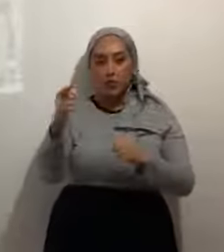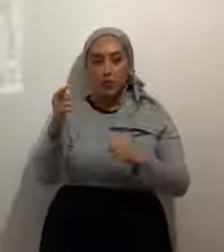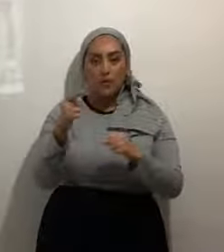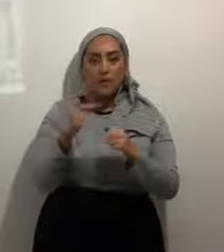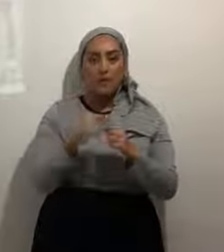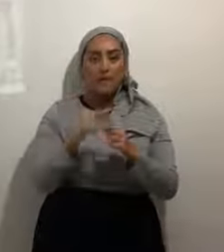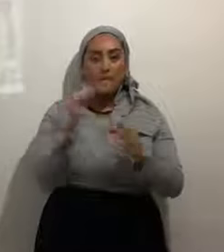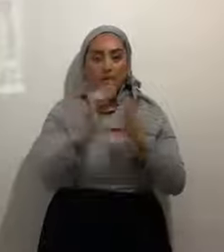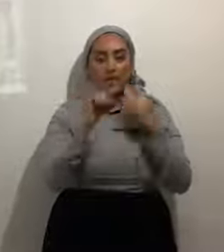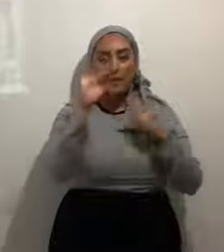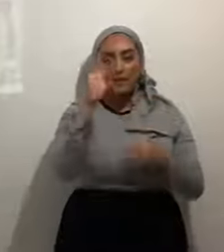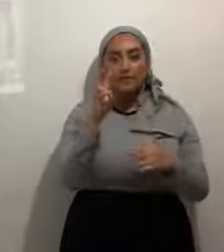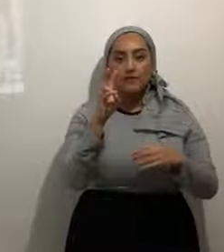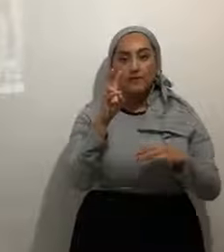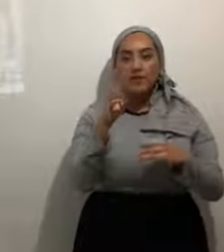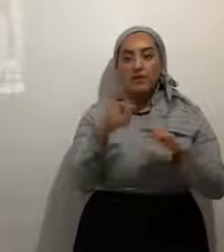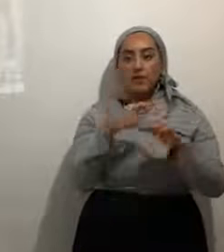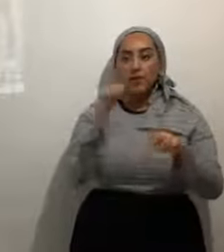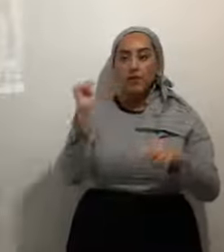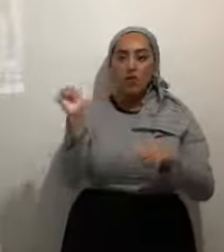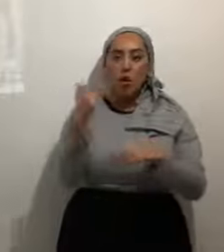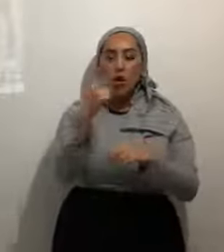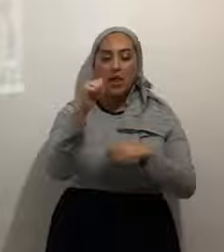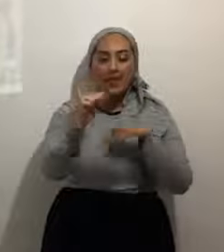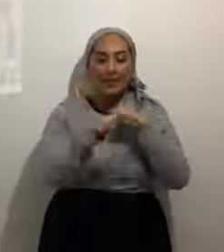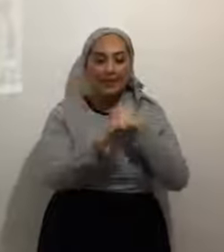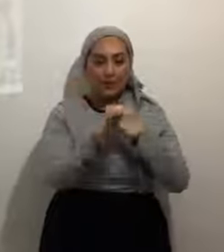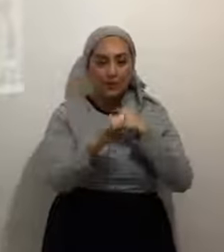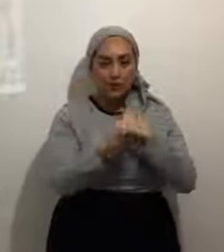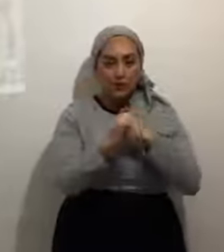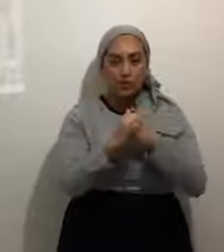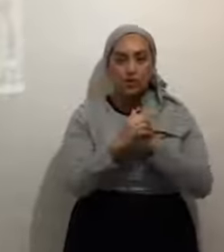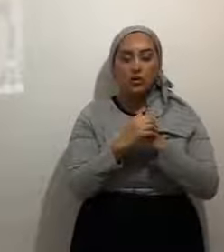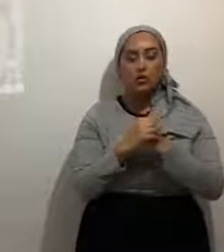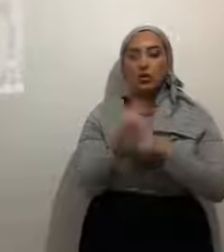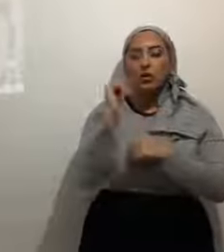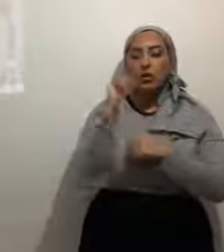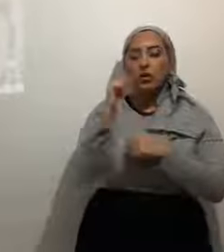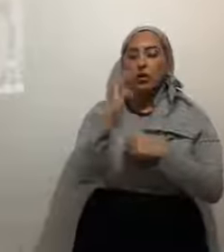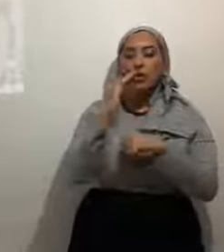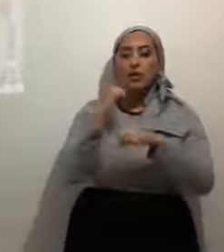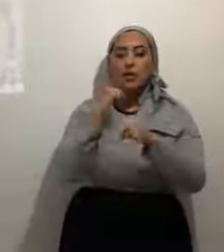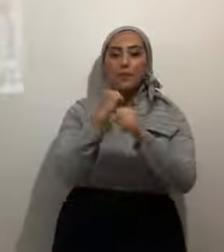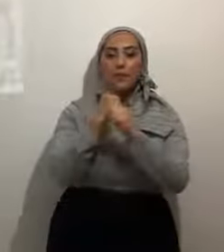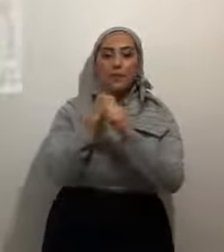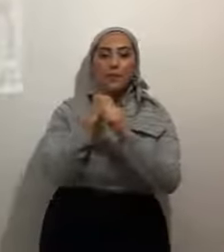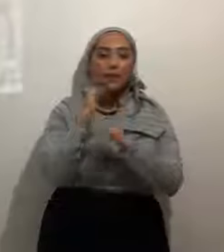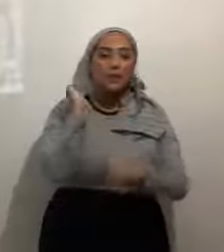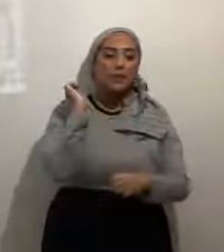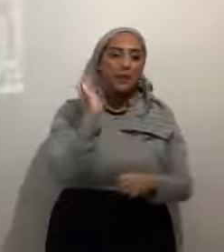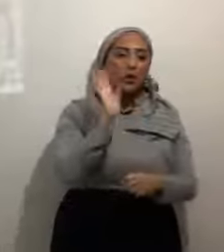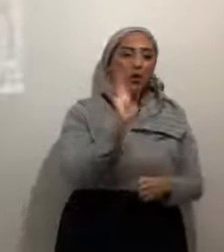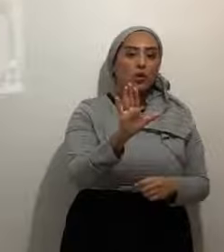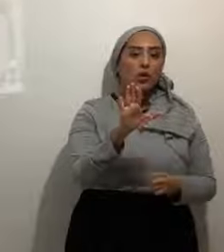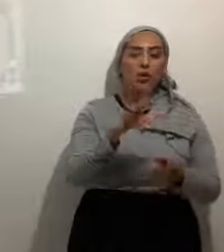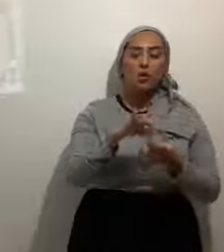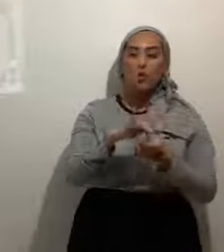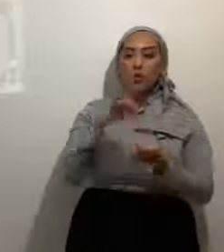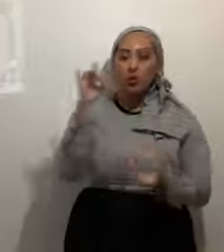7. De todo mal, de todo mal. Él guardará, subraya, tu